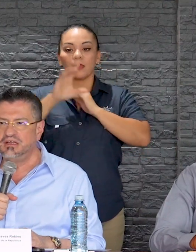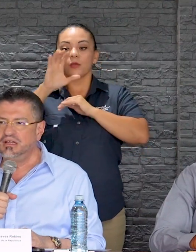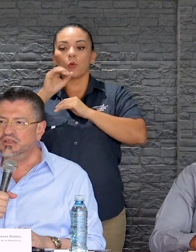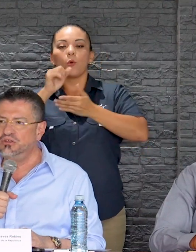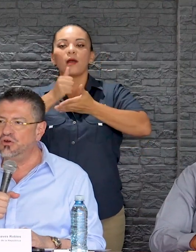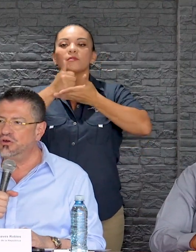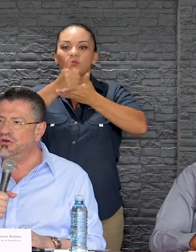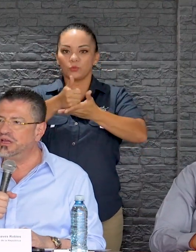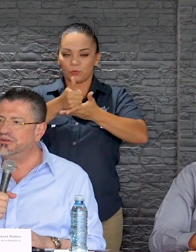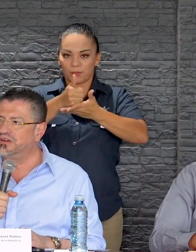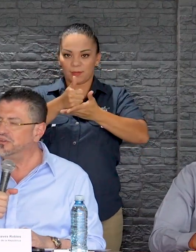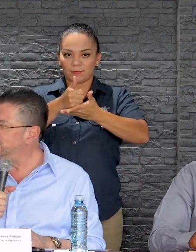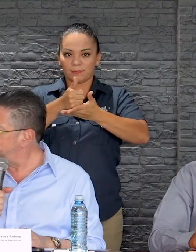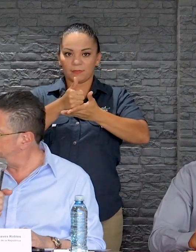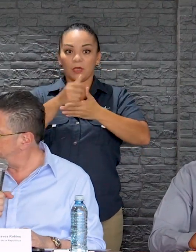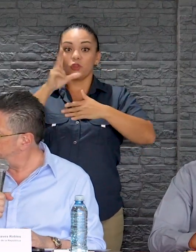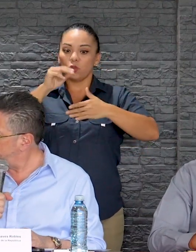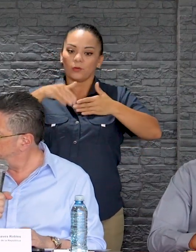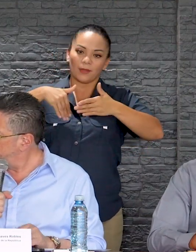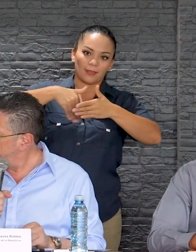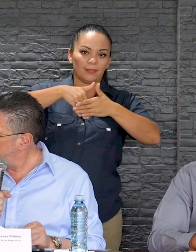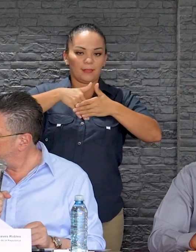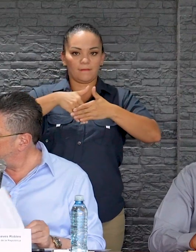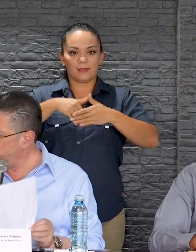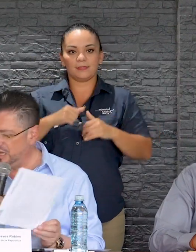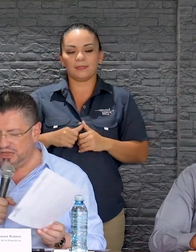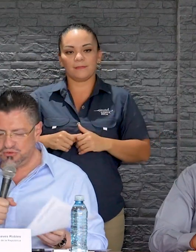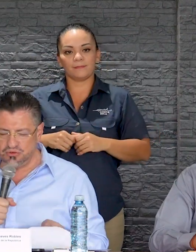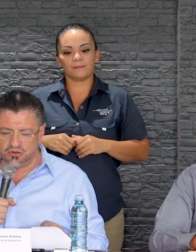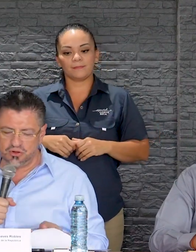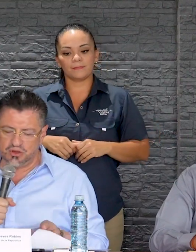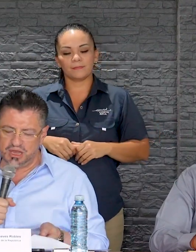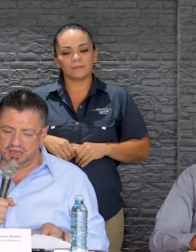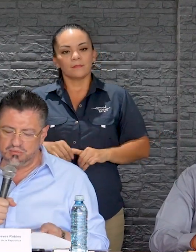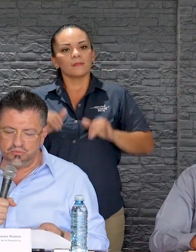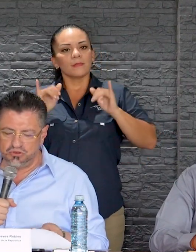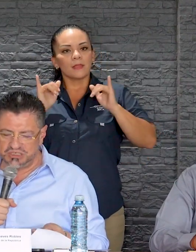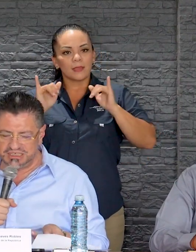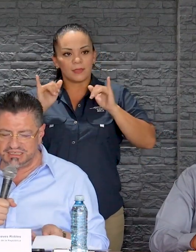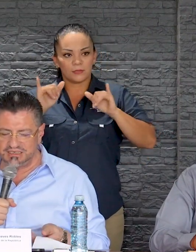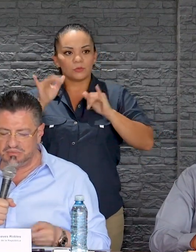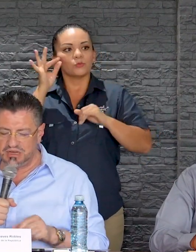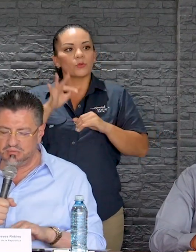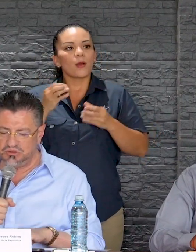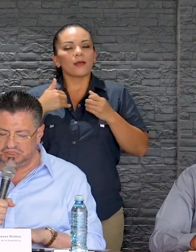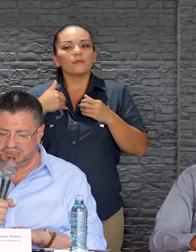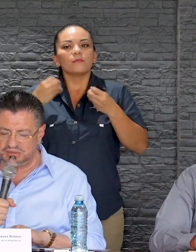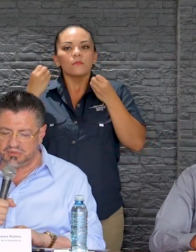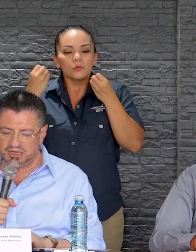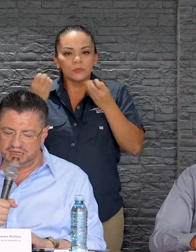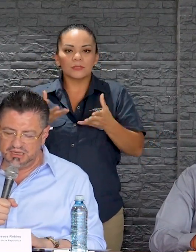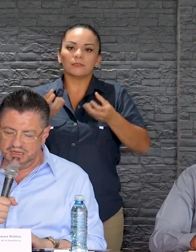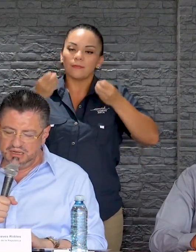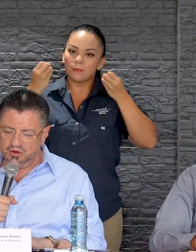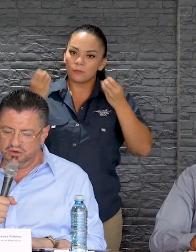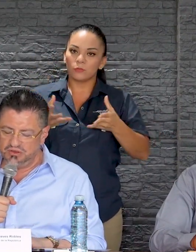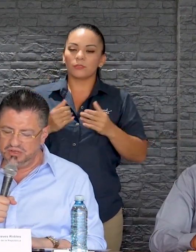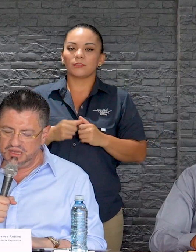coayuden, no que atraviesen, ¿verdad? Y en eso yo creo que hay muchísima,